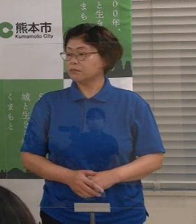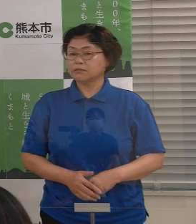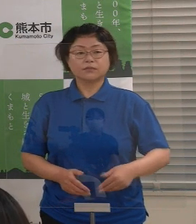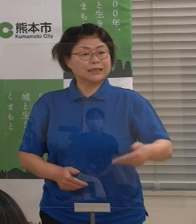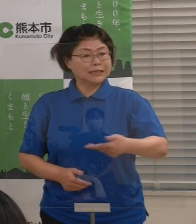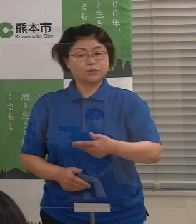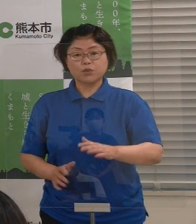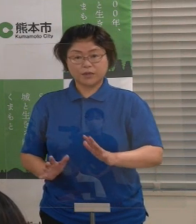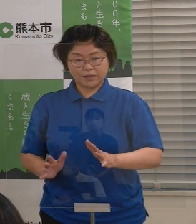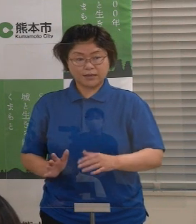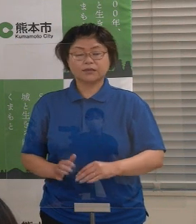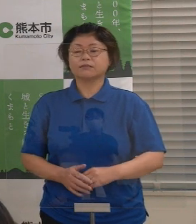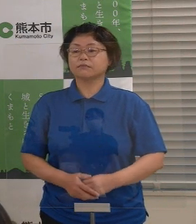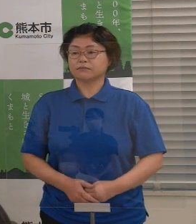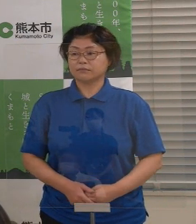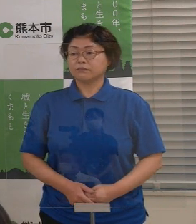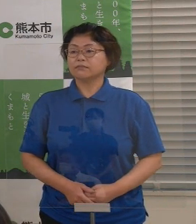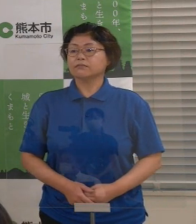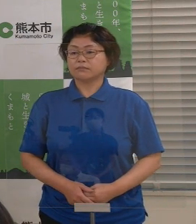よろしいですか。